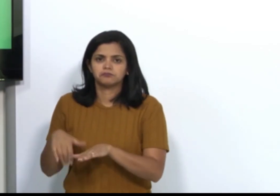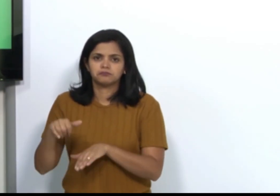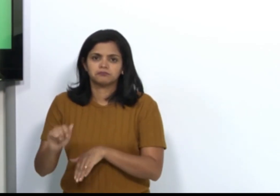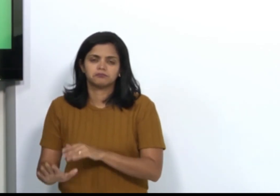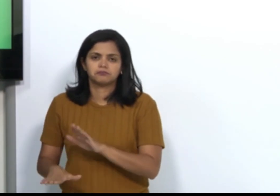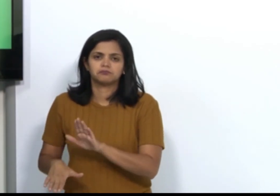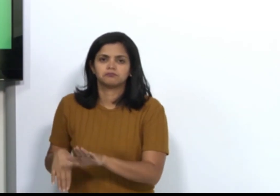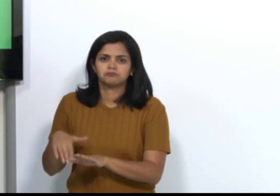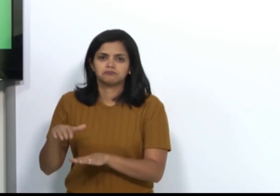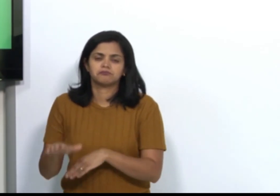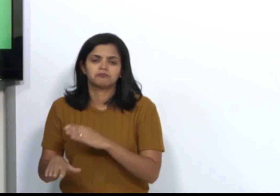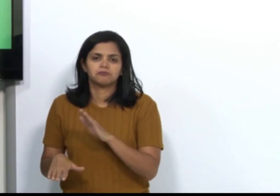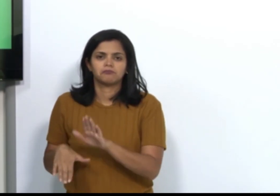andar.